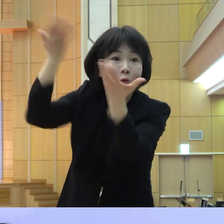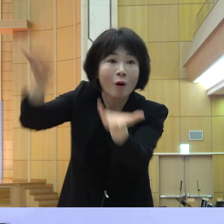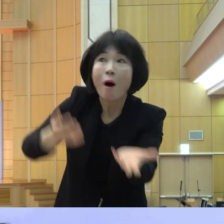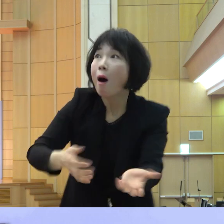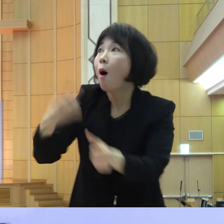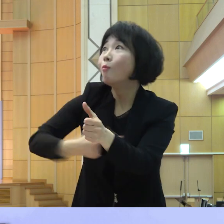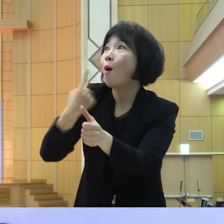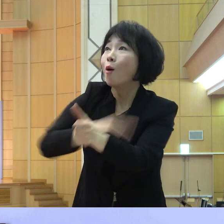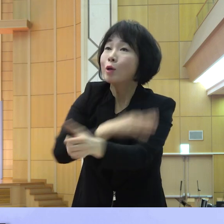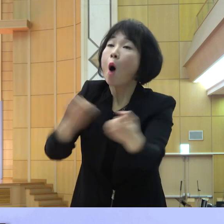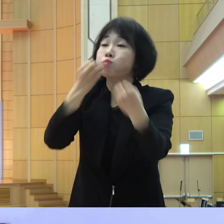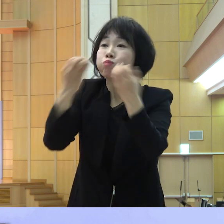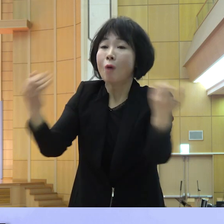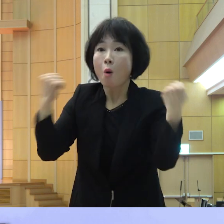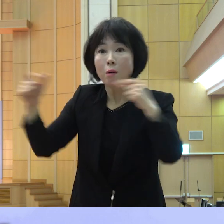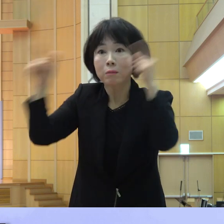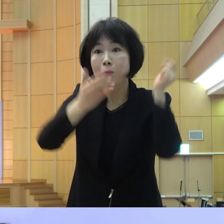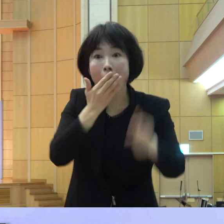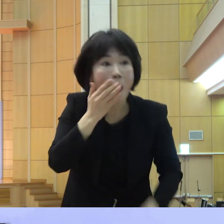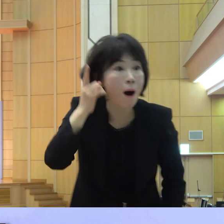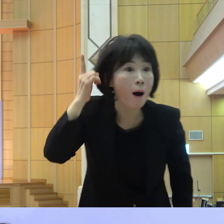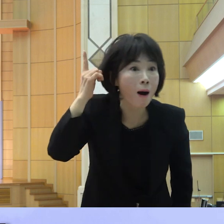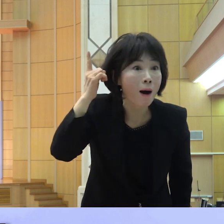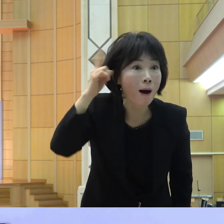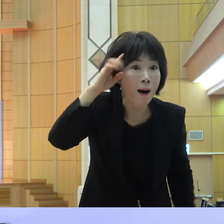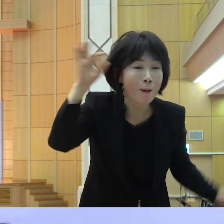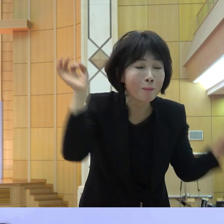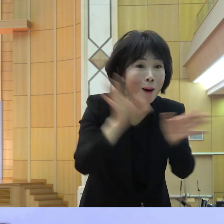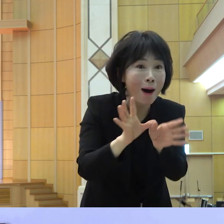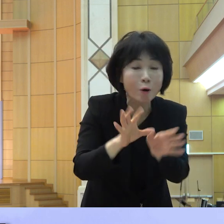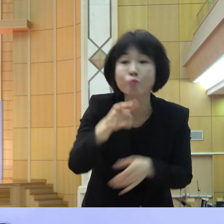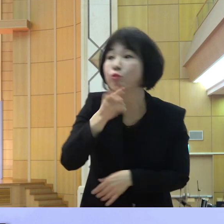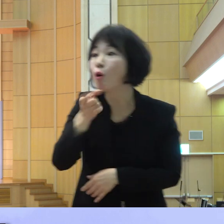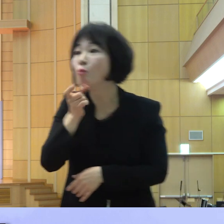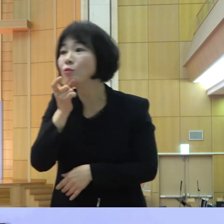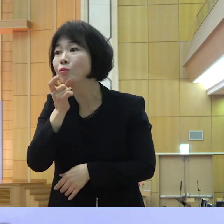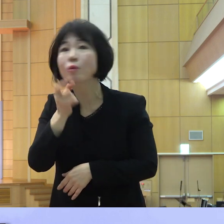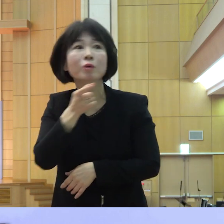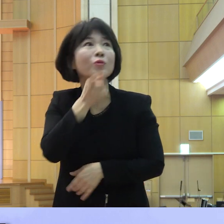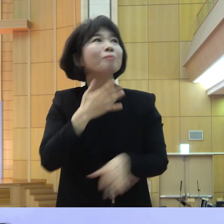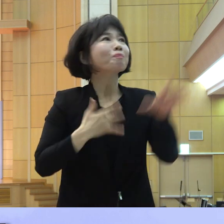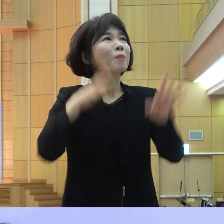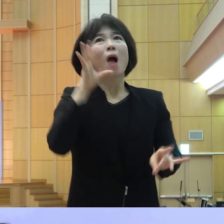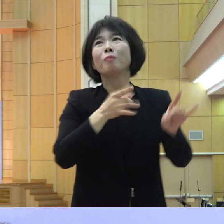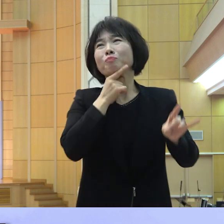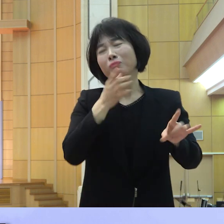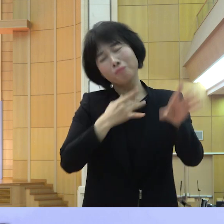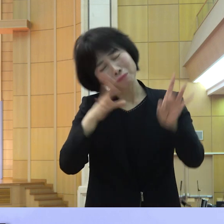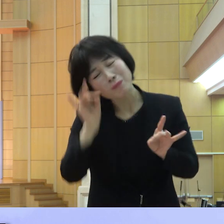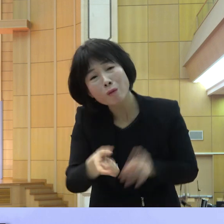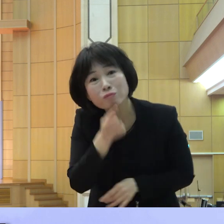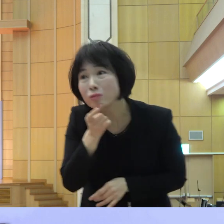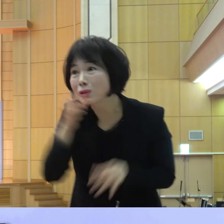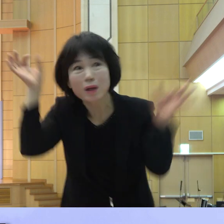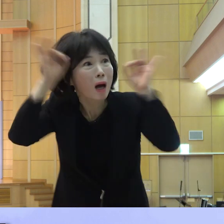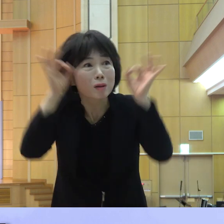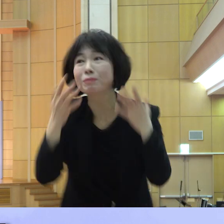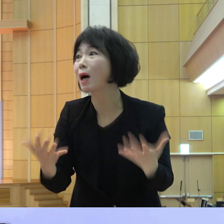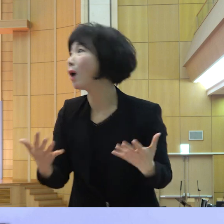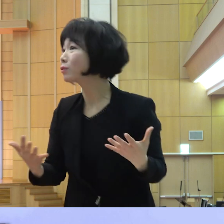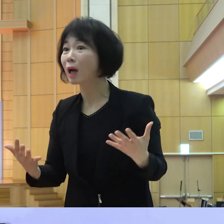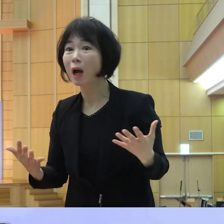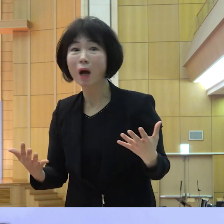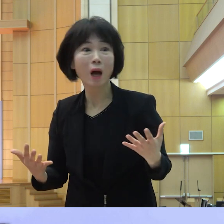하시고, 물은 광야니까 물 한 방울 나오지 않지만 하나님께서 모세를 통해서 지팡이로 반석을